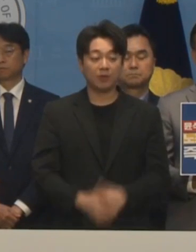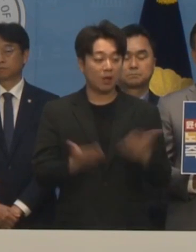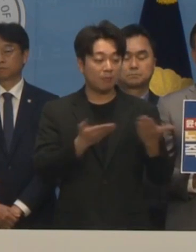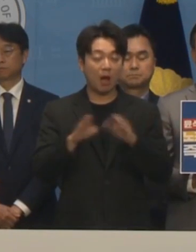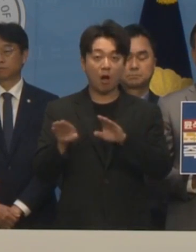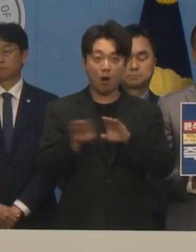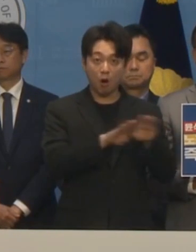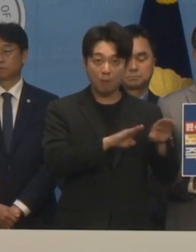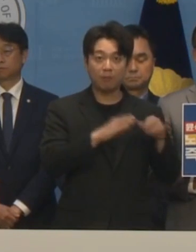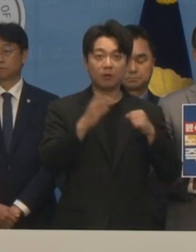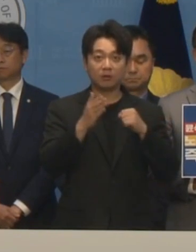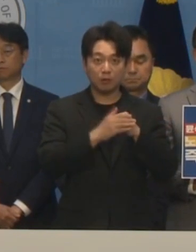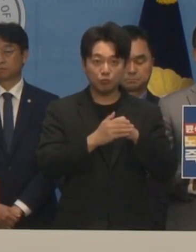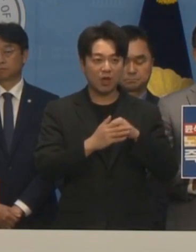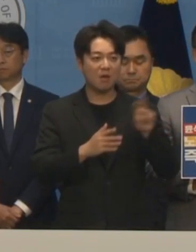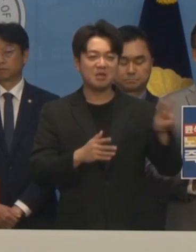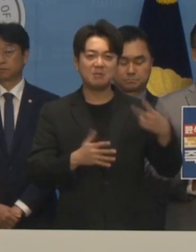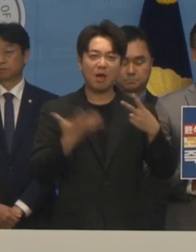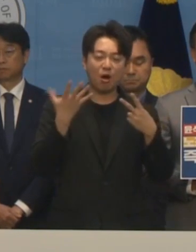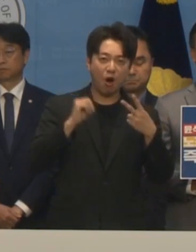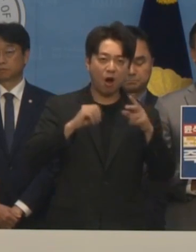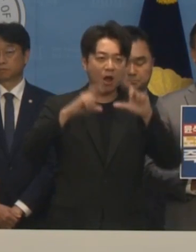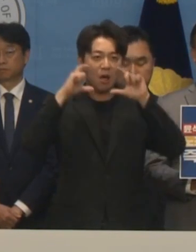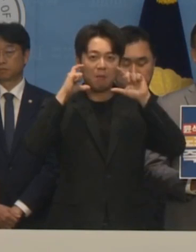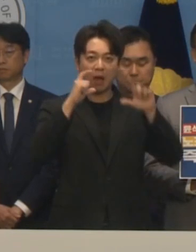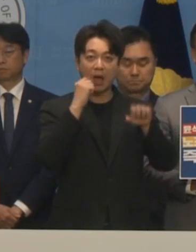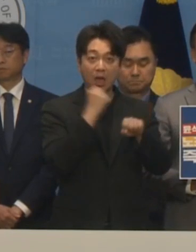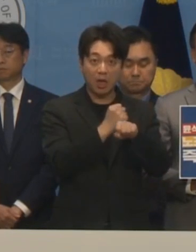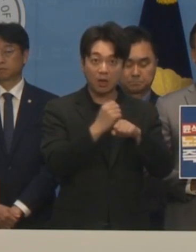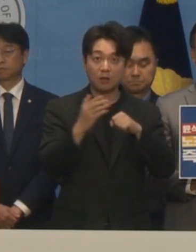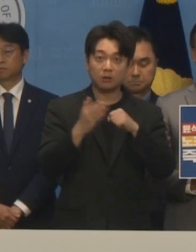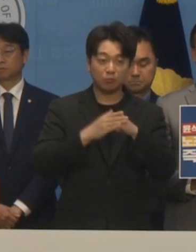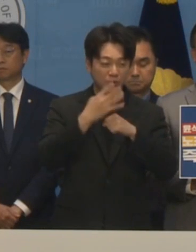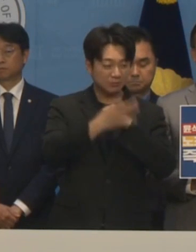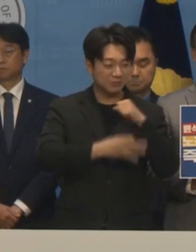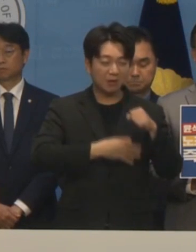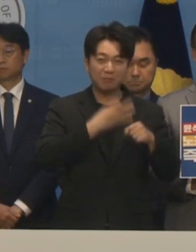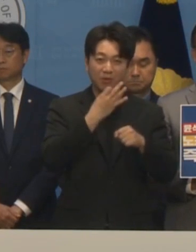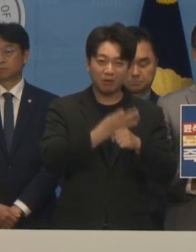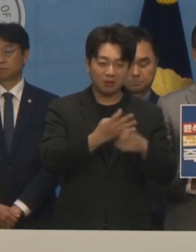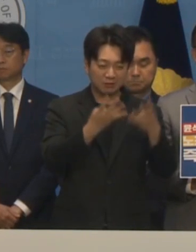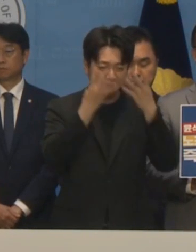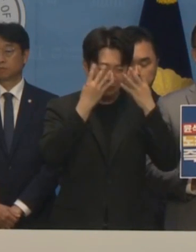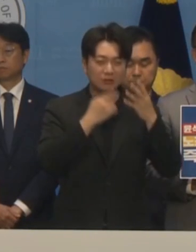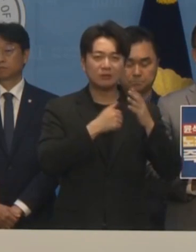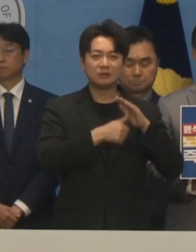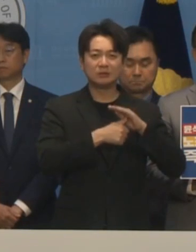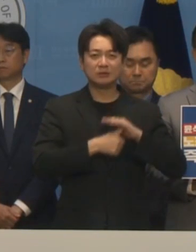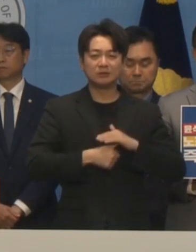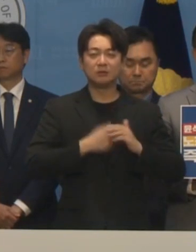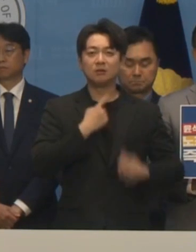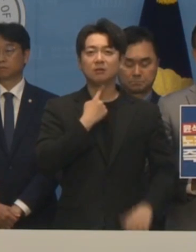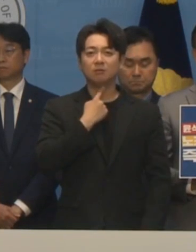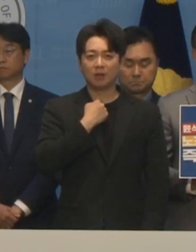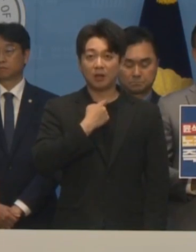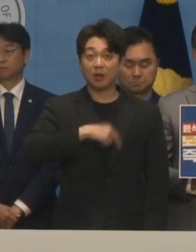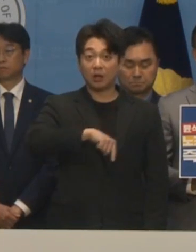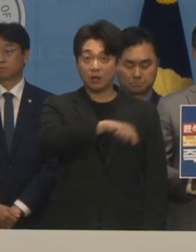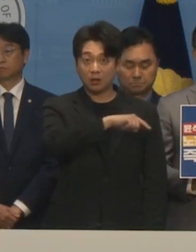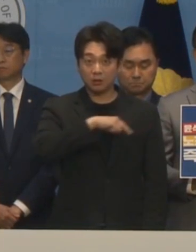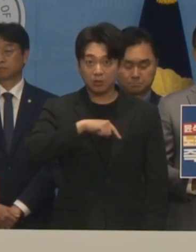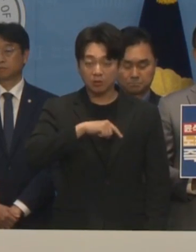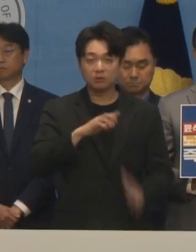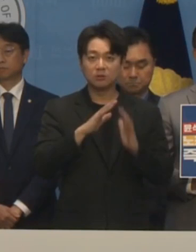이유로 수백억의 손배소 폭탄을 청구받고 13년의 세월을 견뎌내야 했던 쌍용자동차 노동자들의